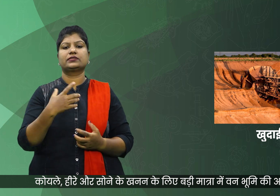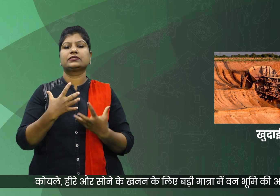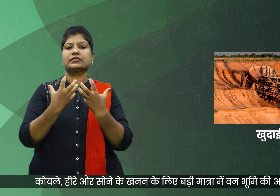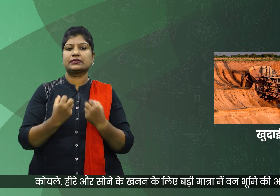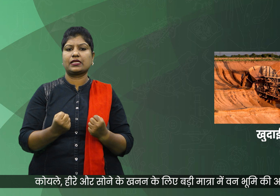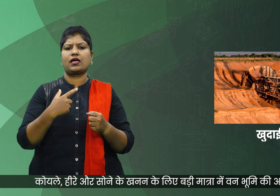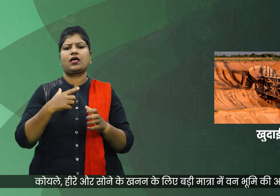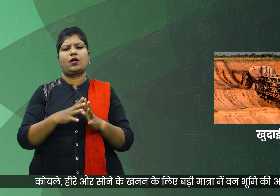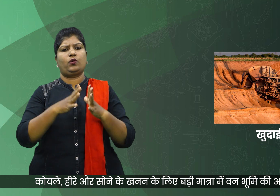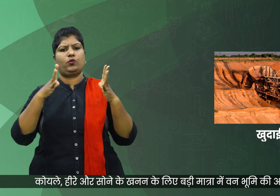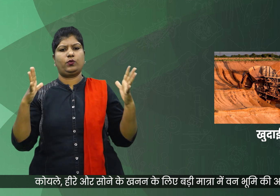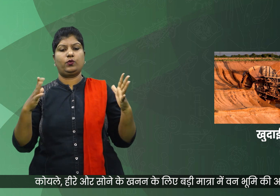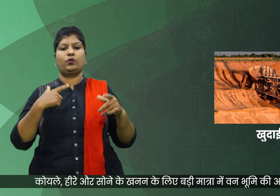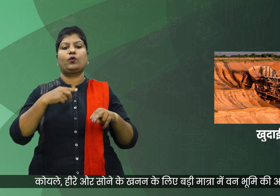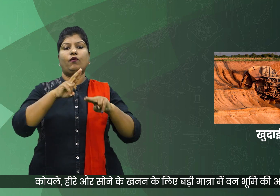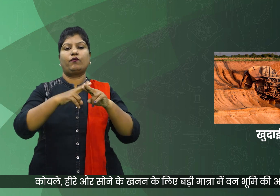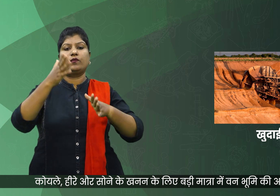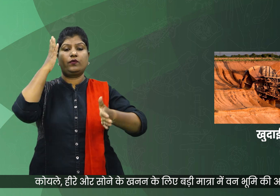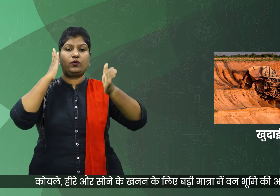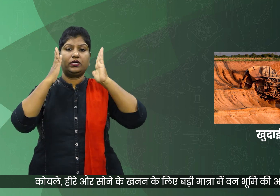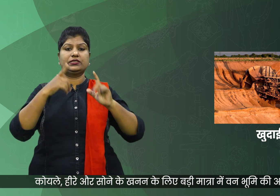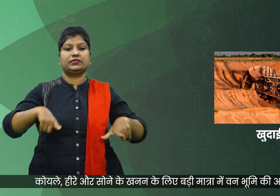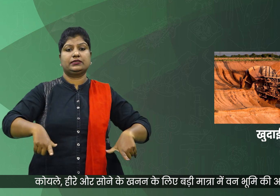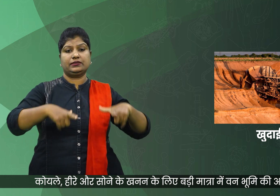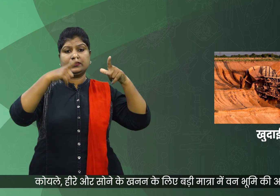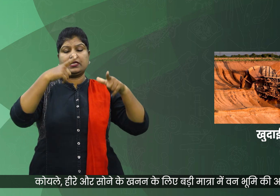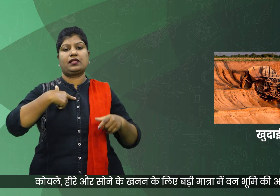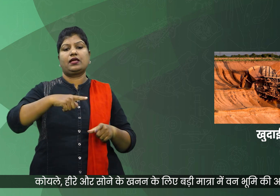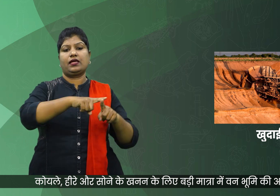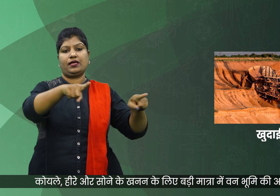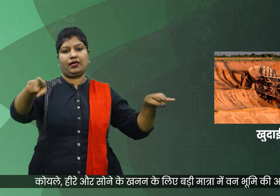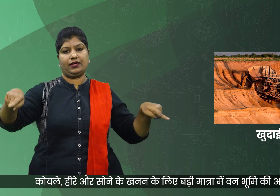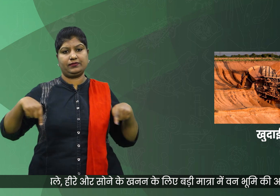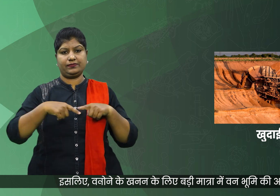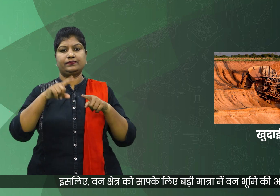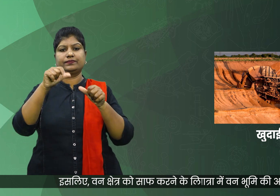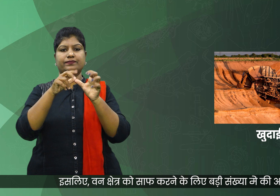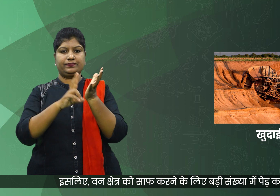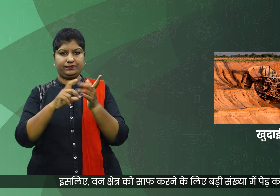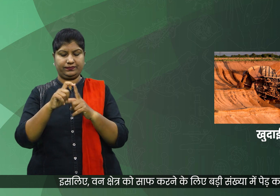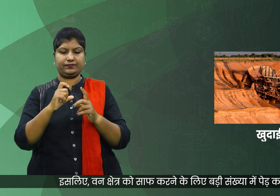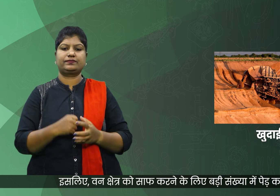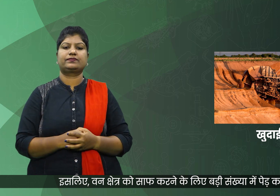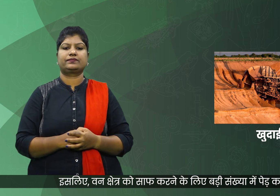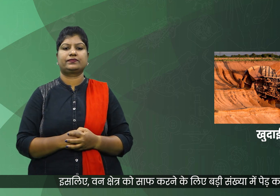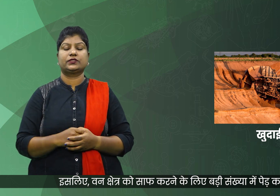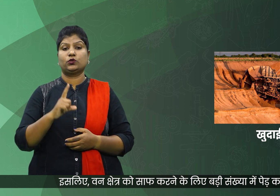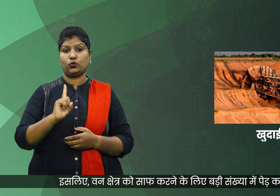आवशक्ता होती है। इसलिए, वनक्षेत्र को साफ